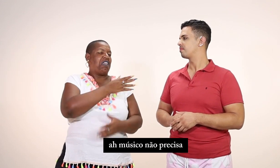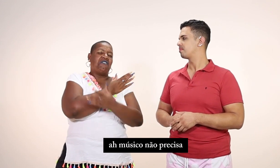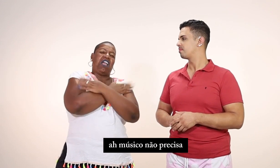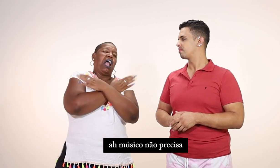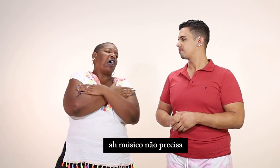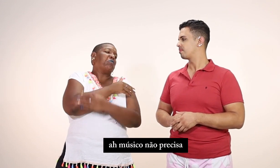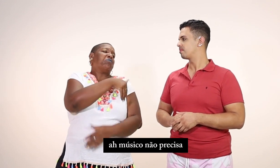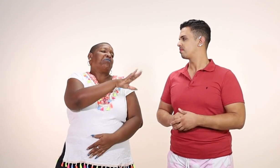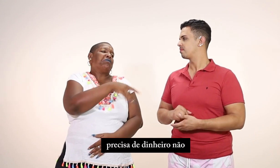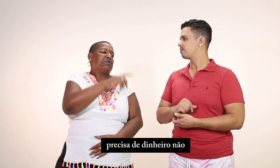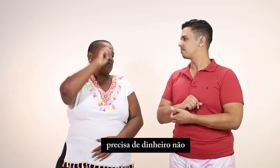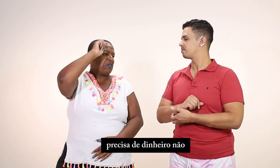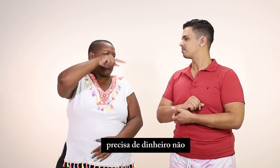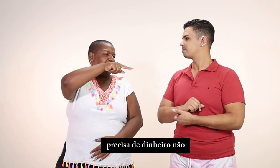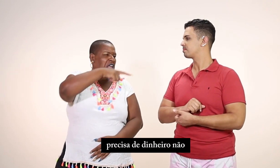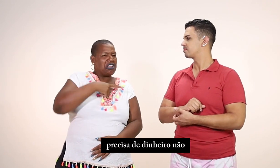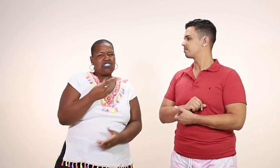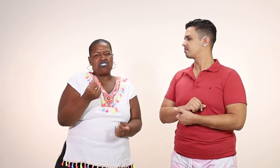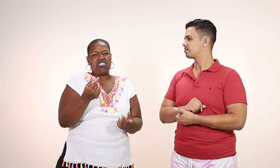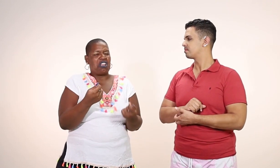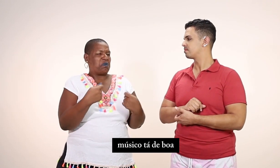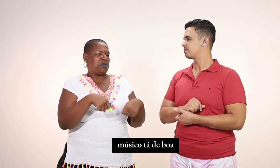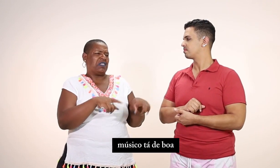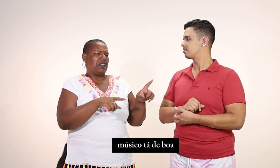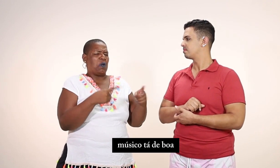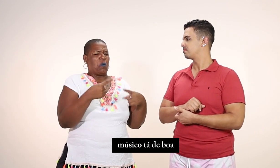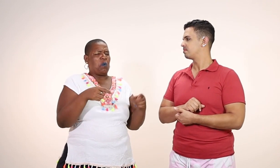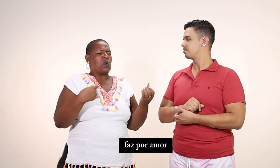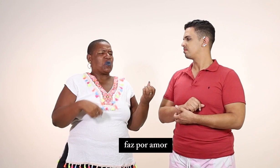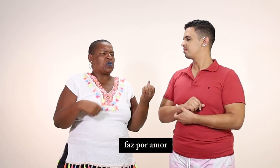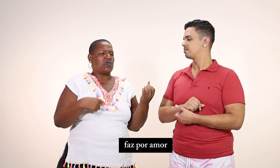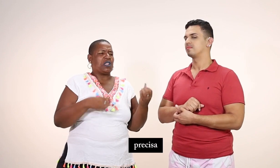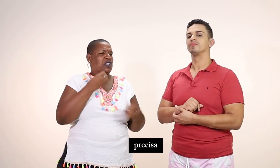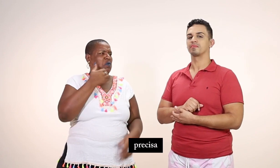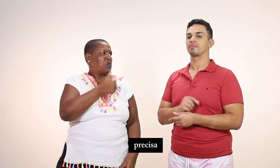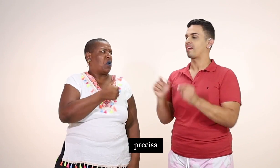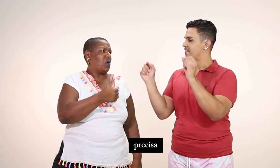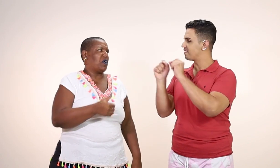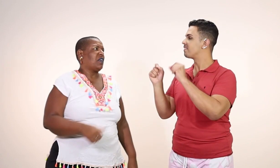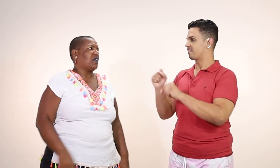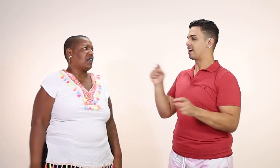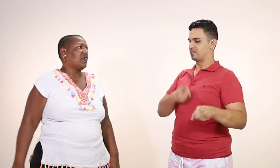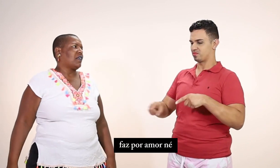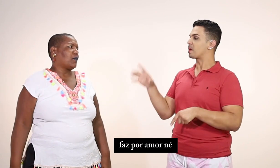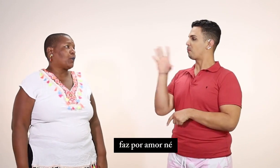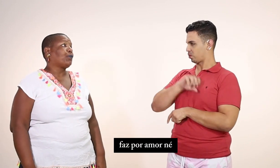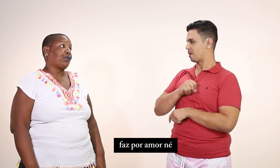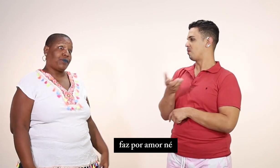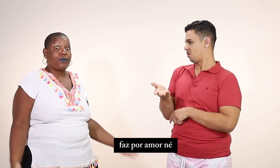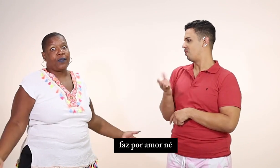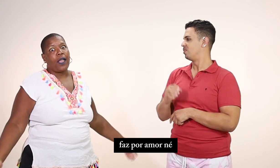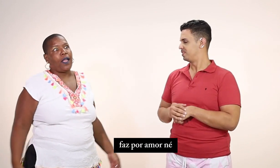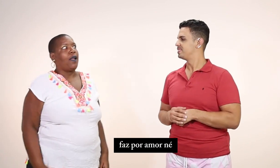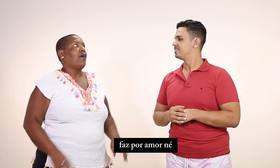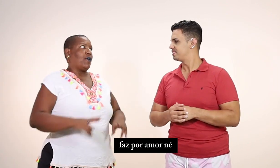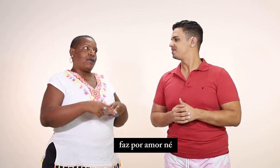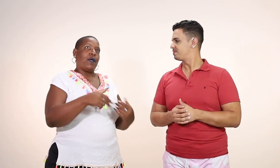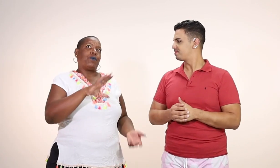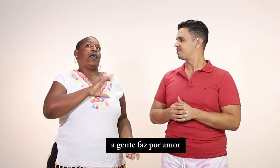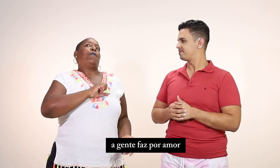não precisa de dinheiro, não. Músico tá de boa. Faz, né? Por amor. Faz por amor. Né? A gente